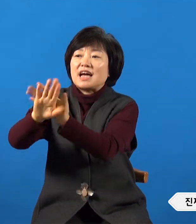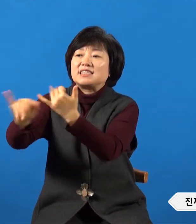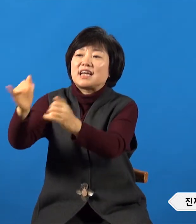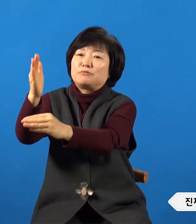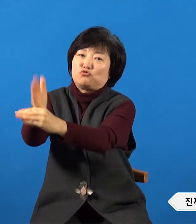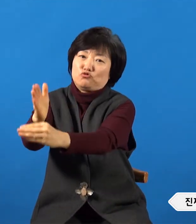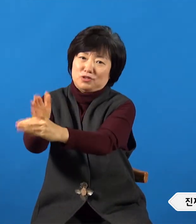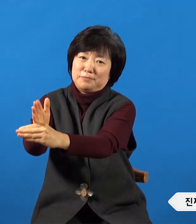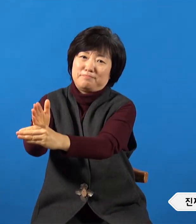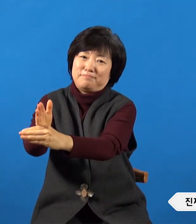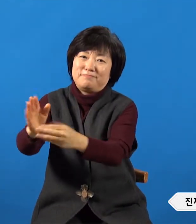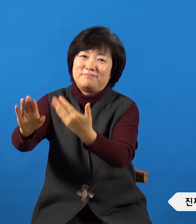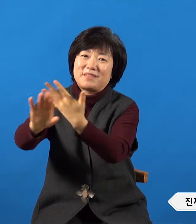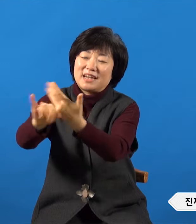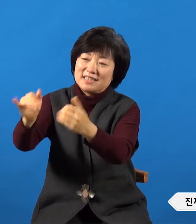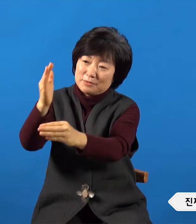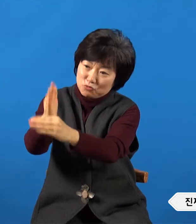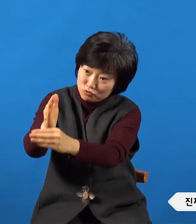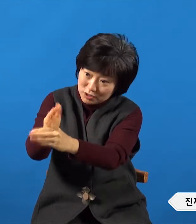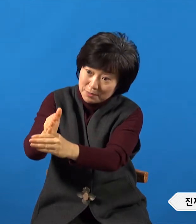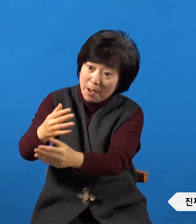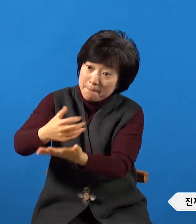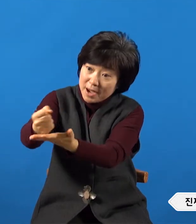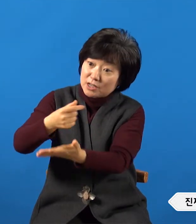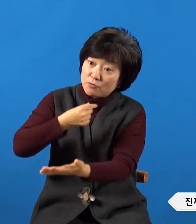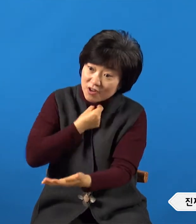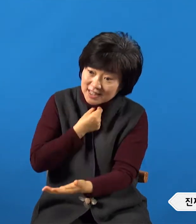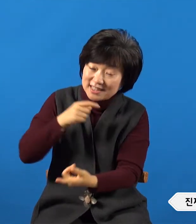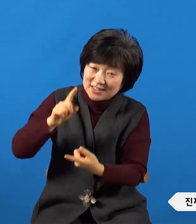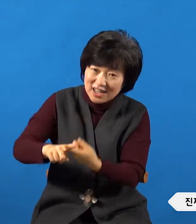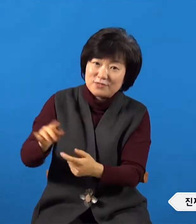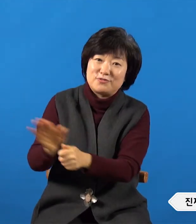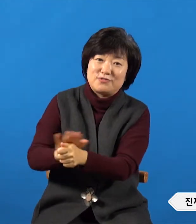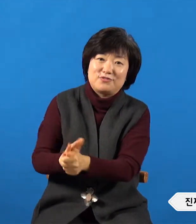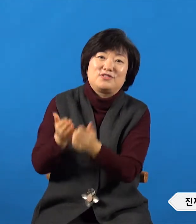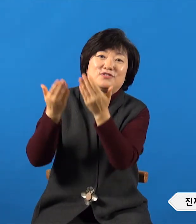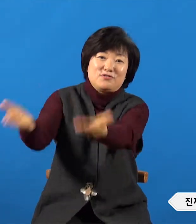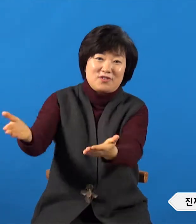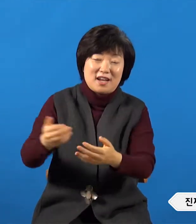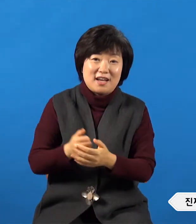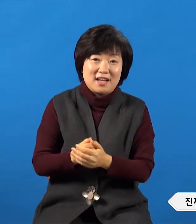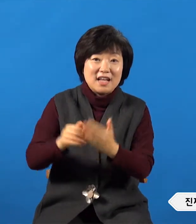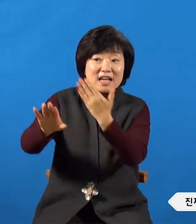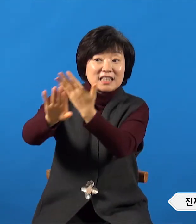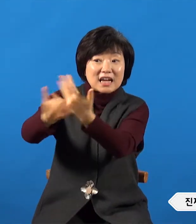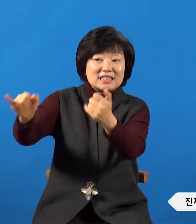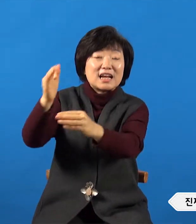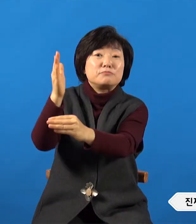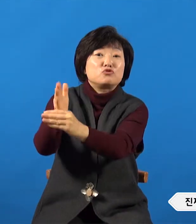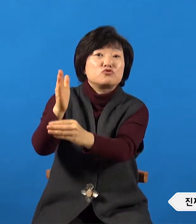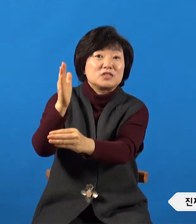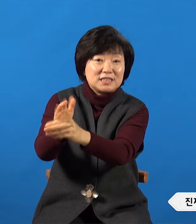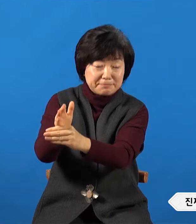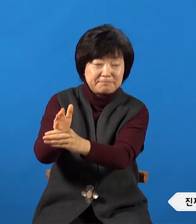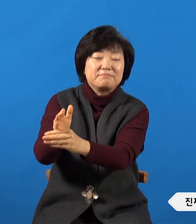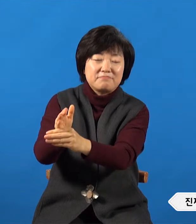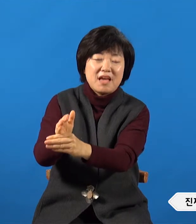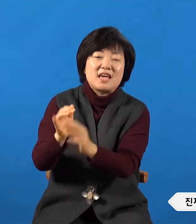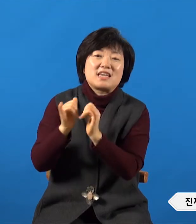상대방 중심의 인간관계를 말씀하고 있습니다. 타인